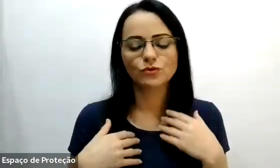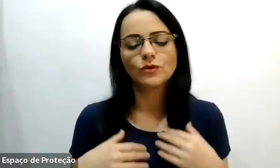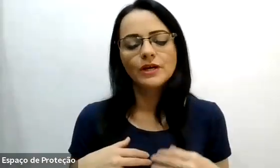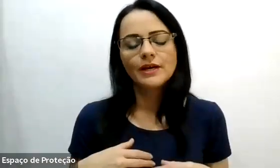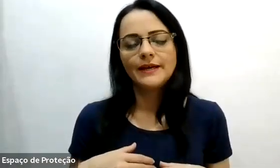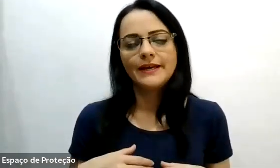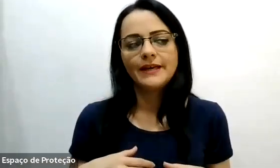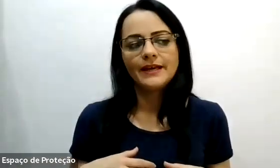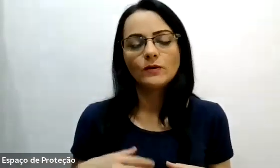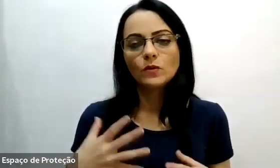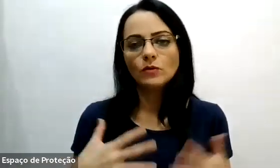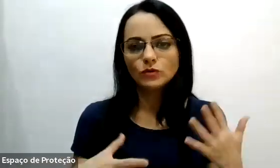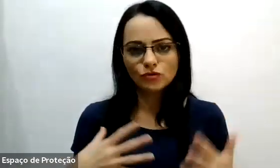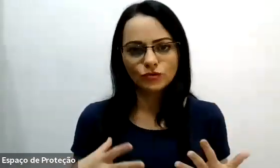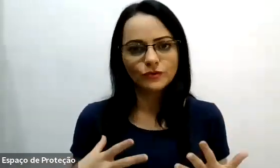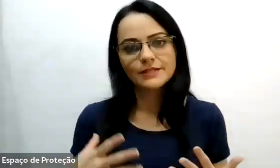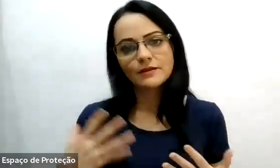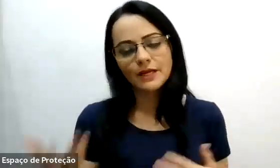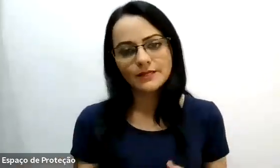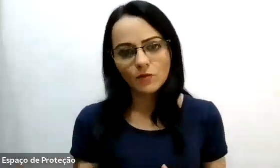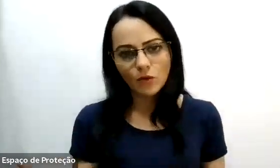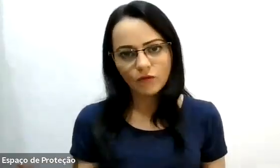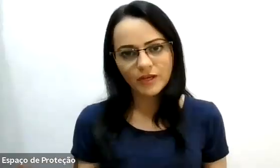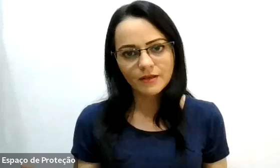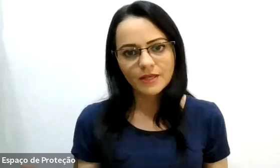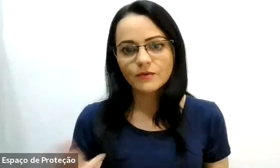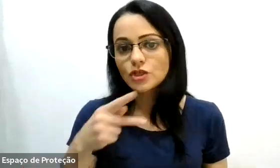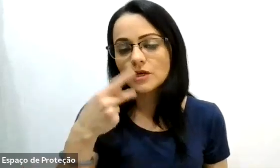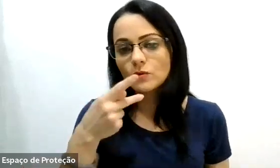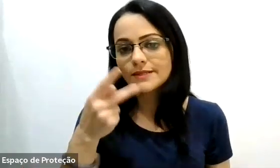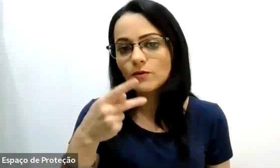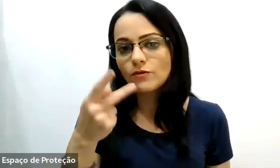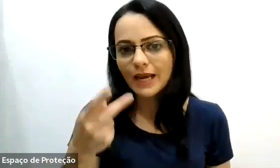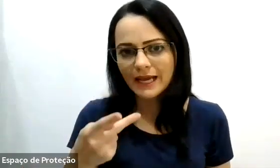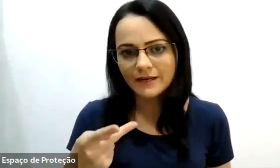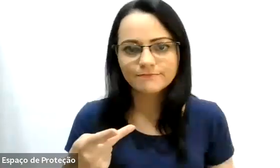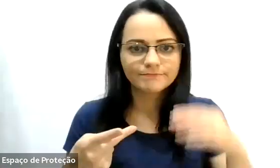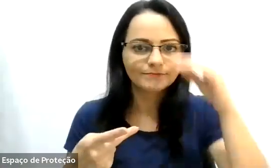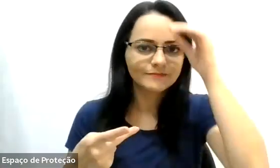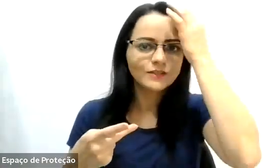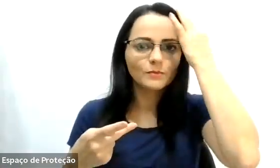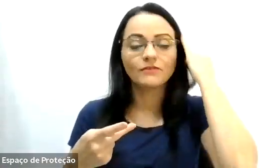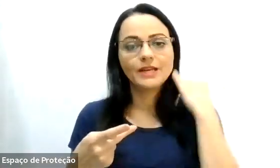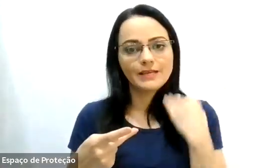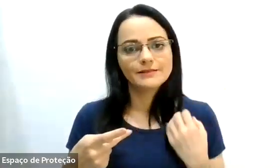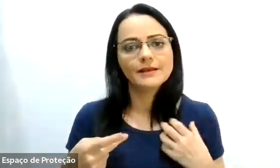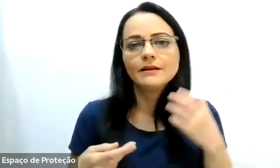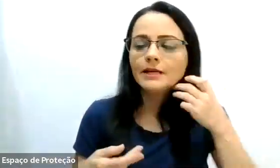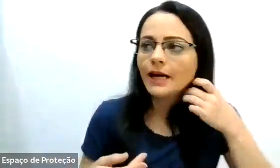conosco, como os surdos eles não ouvem, então a gente não usa o falar, né, de preferência. A